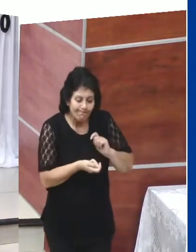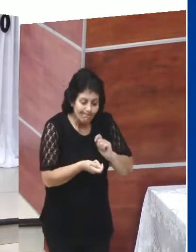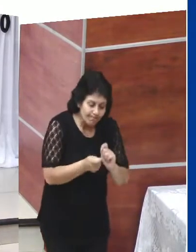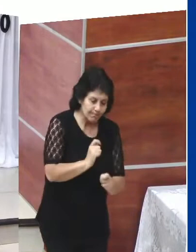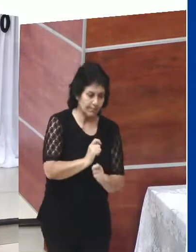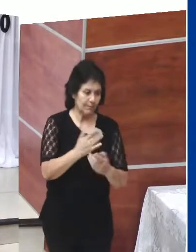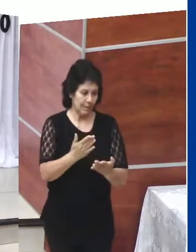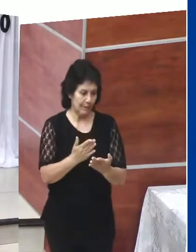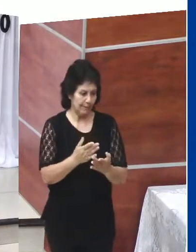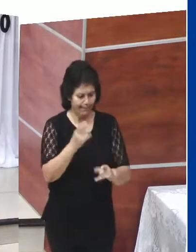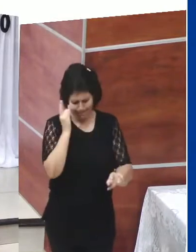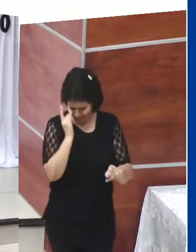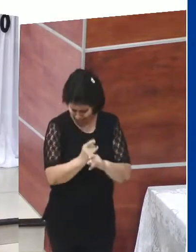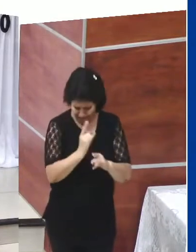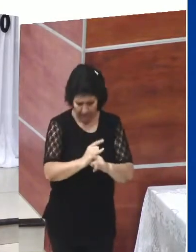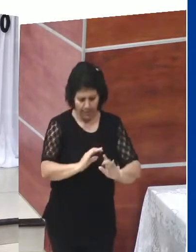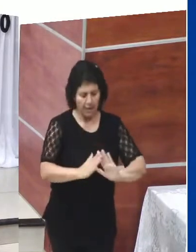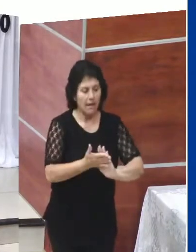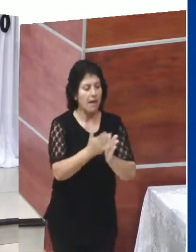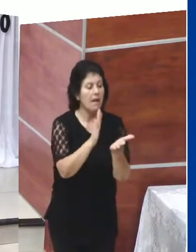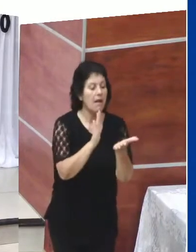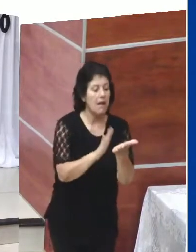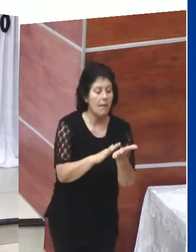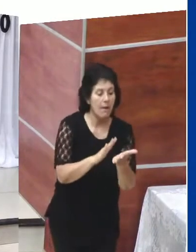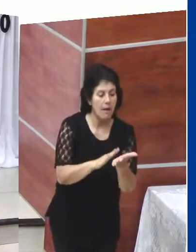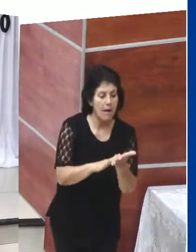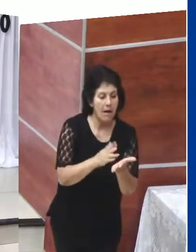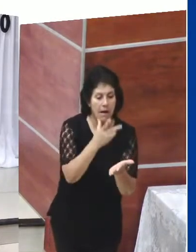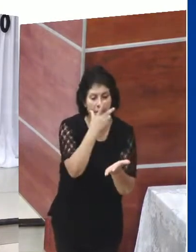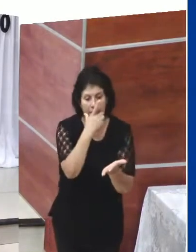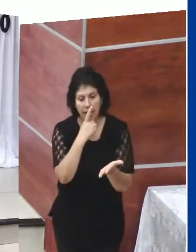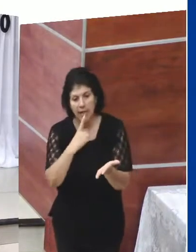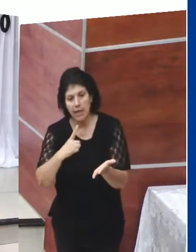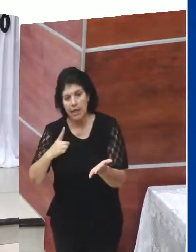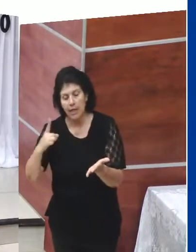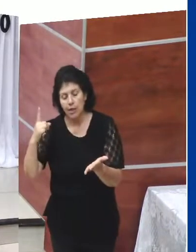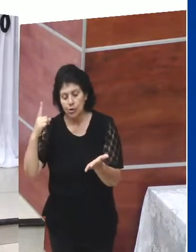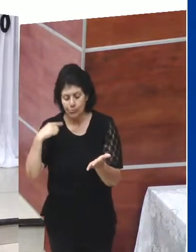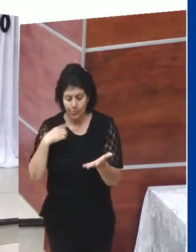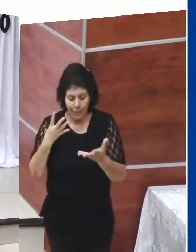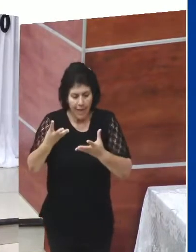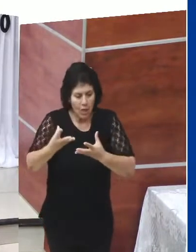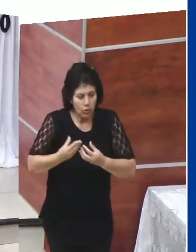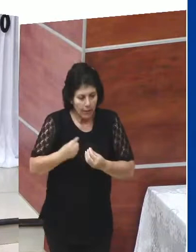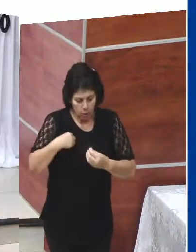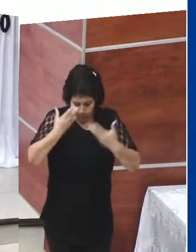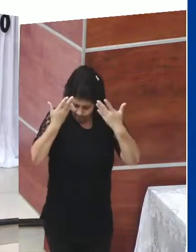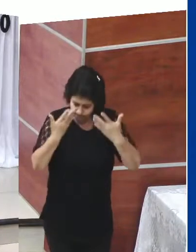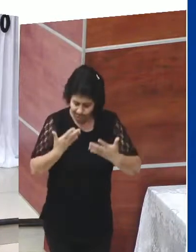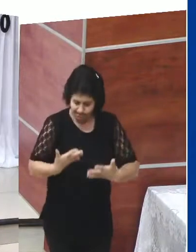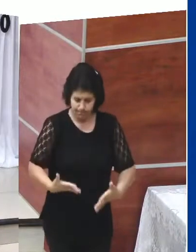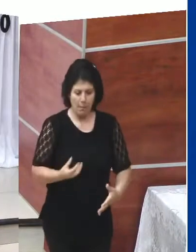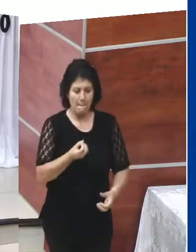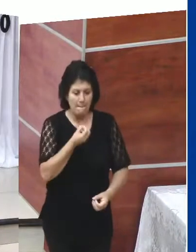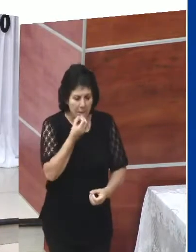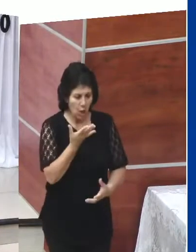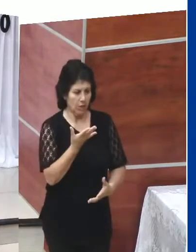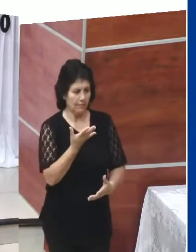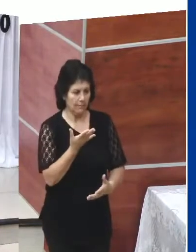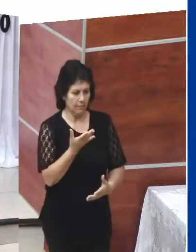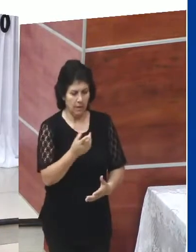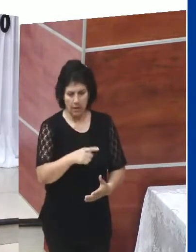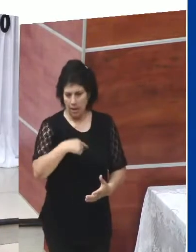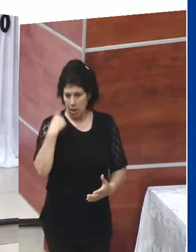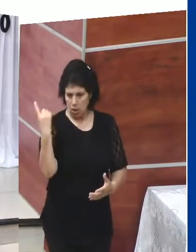Constantemente la palabra de Dios va forjando en mí una nueva persona. Y saben, nadie llegó todavía